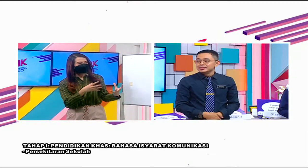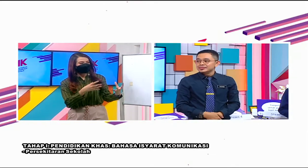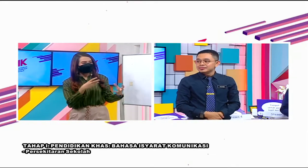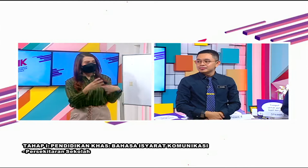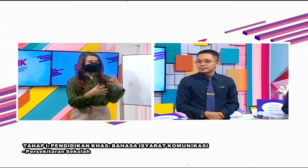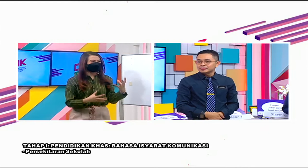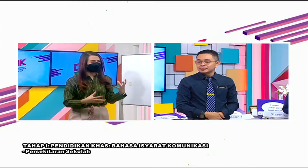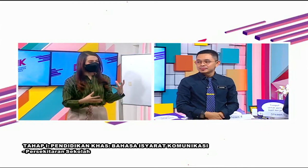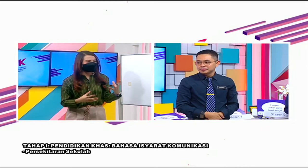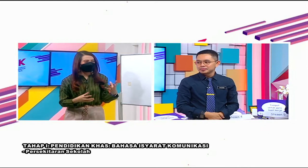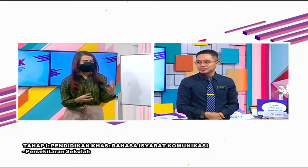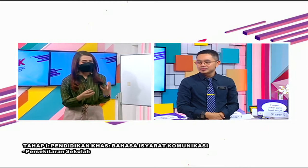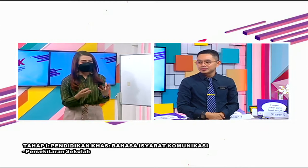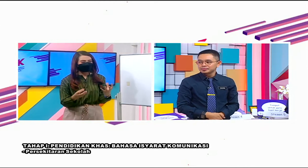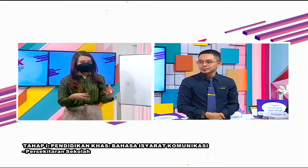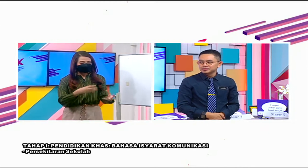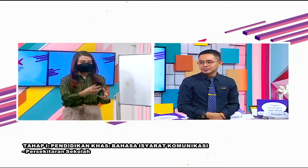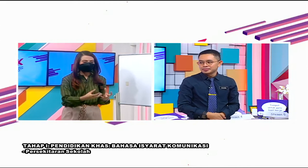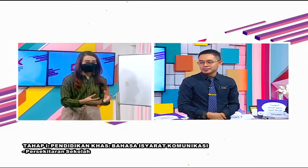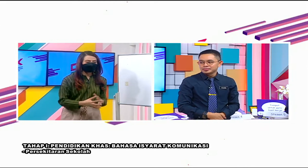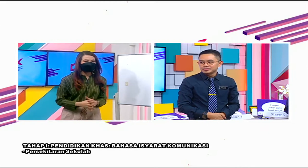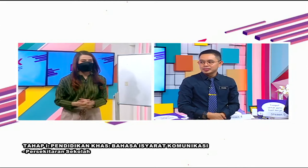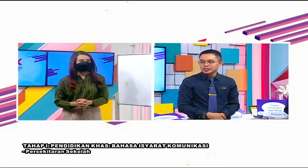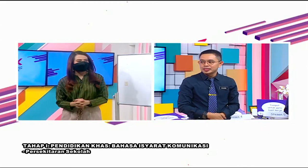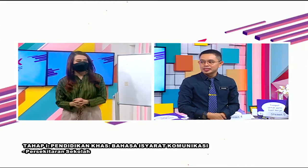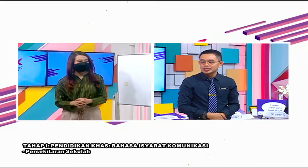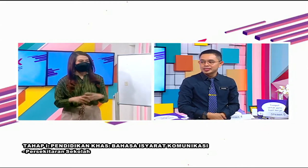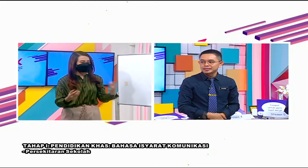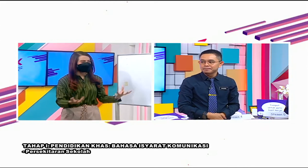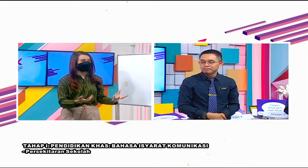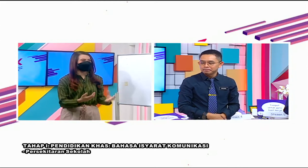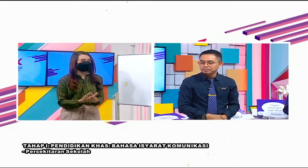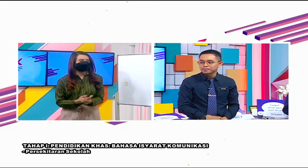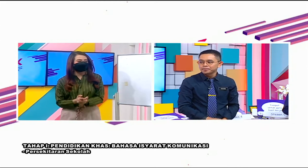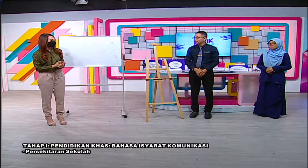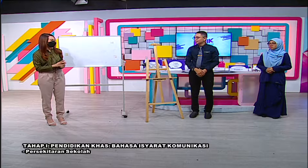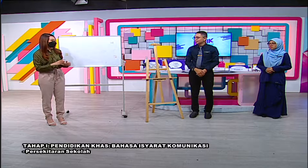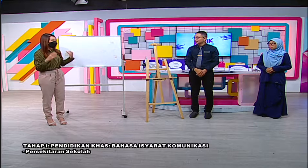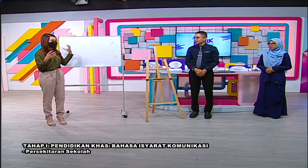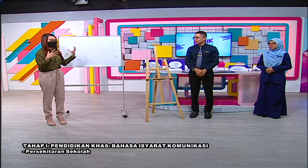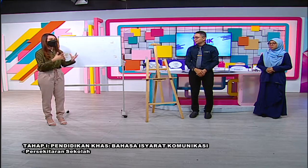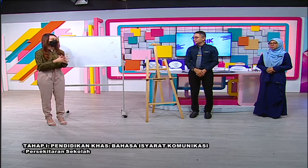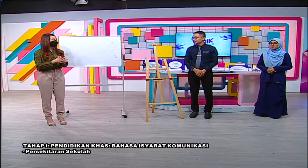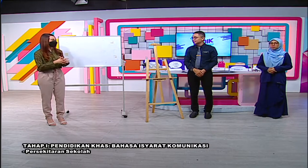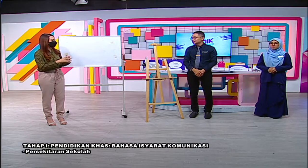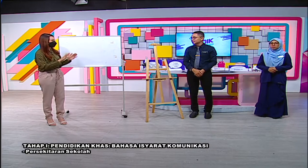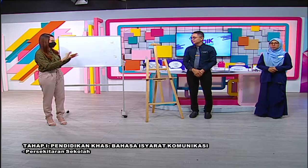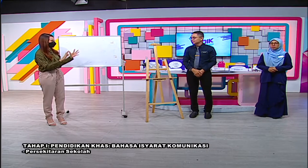Silibus pembelajaran untuk anak-anak istimewa dan juga anak-anak ada masalah pendengaran ini, adakah